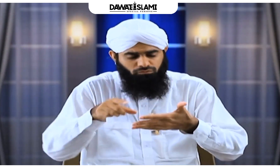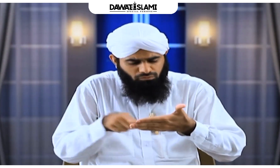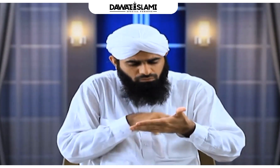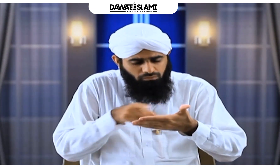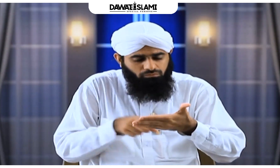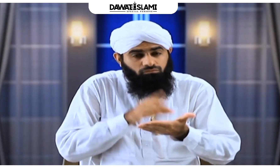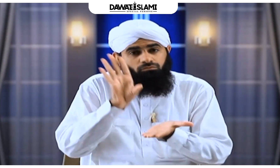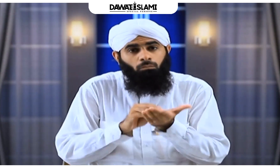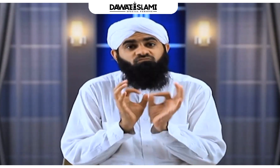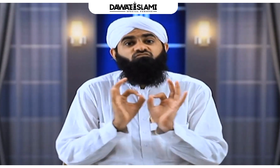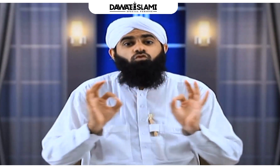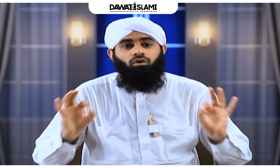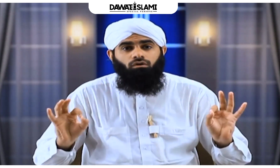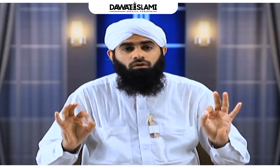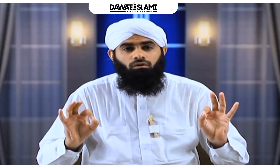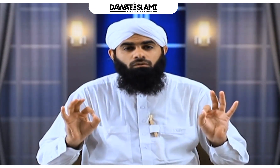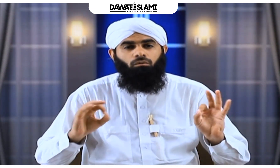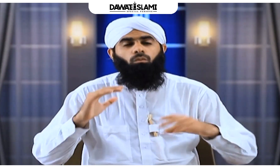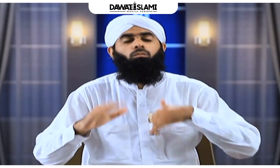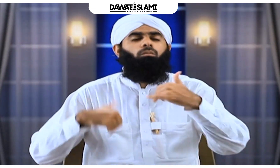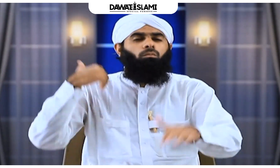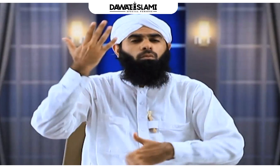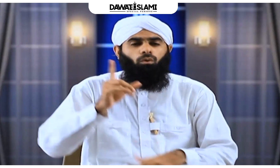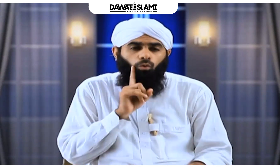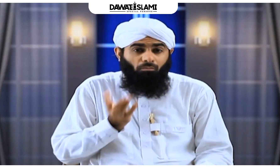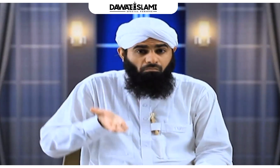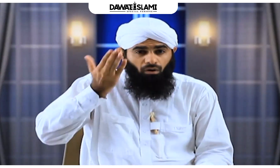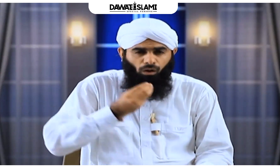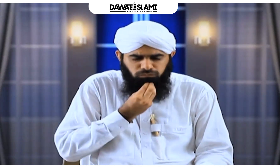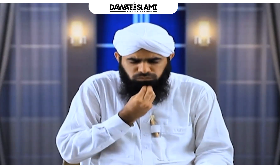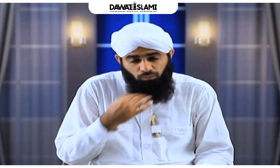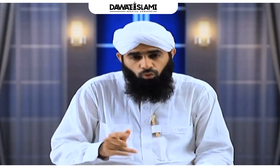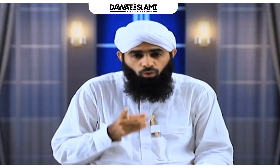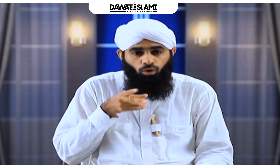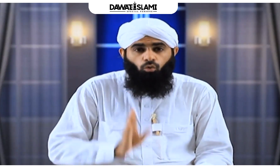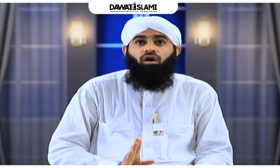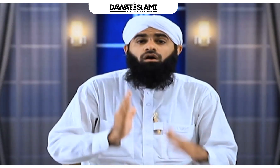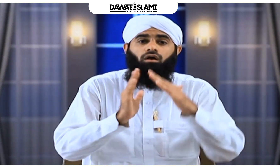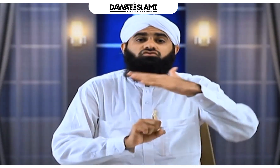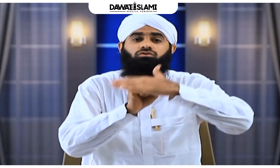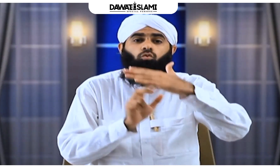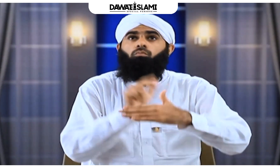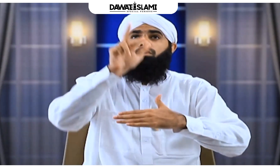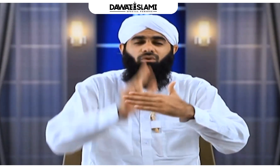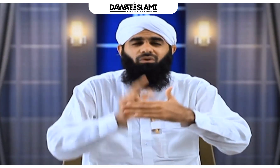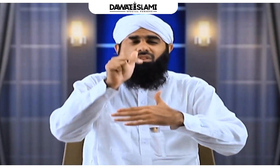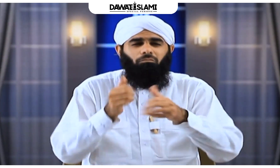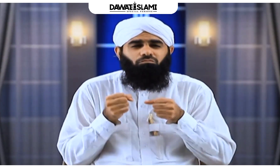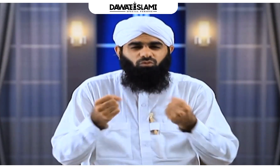کرتے۔ جب کمزوری اور ضعف کی وجہ سے بالا خانے پر بار بار اترنا چڑھنا دشوار ہو گیا تو آپ رحمۃ